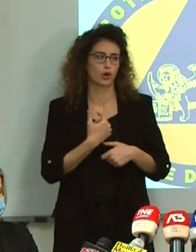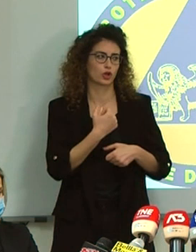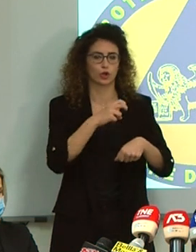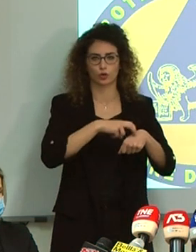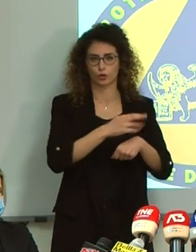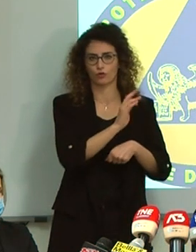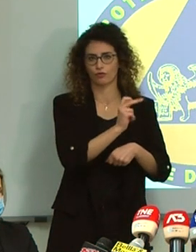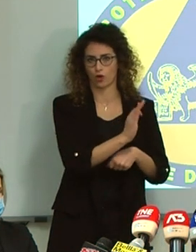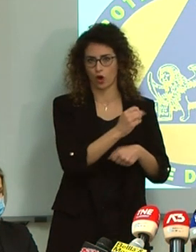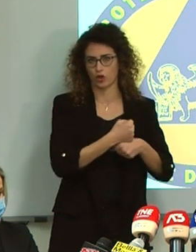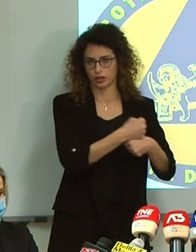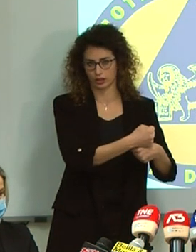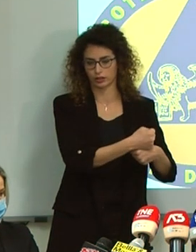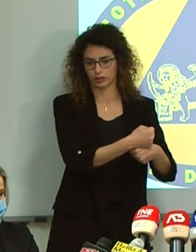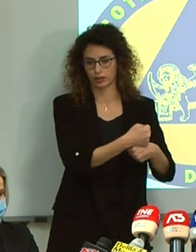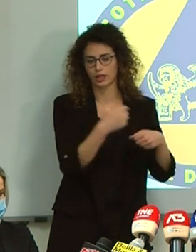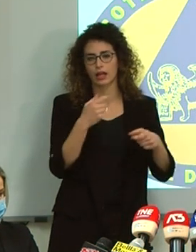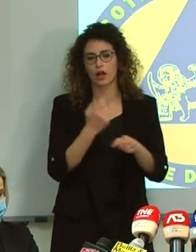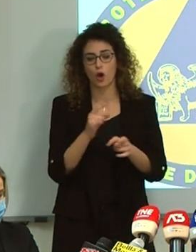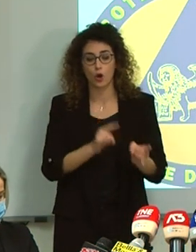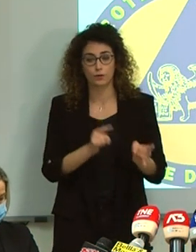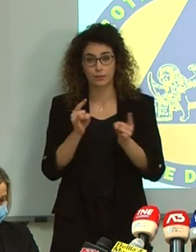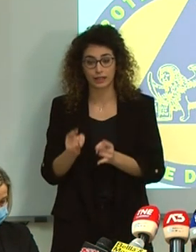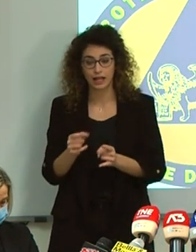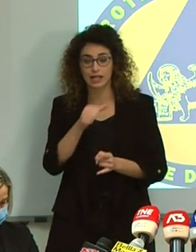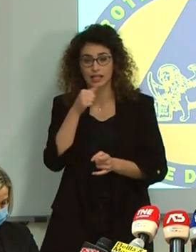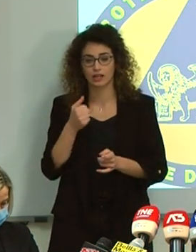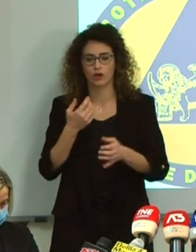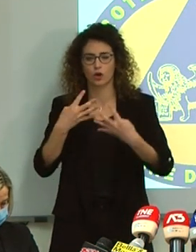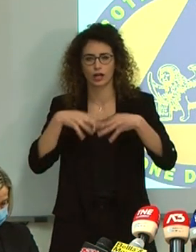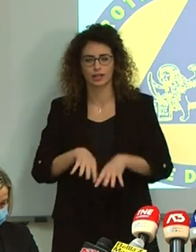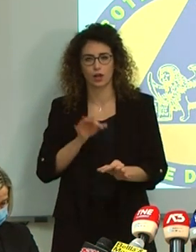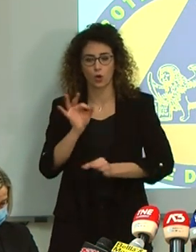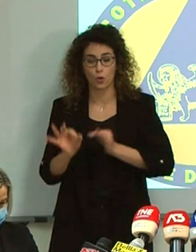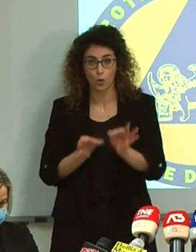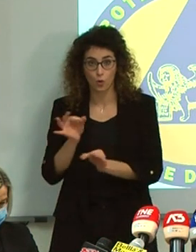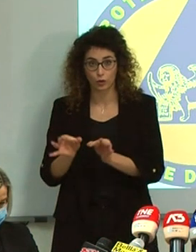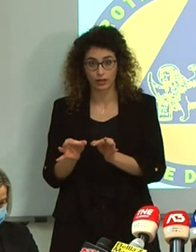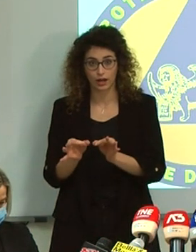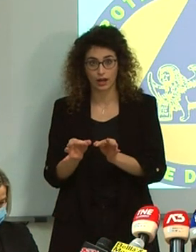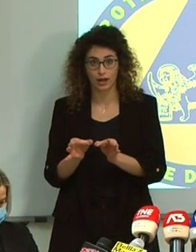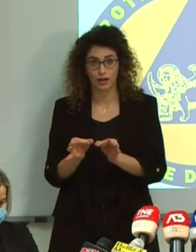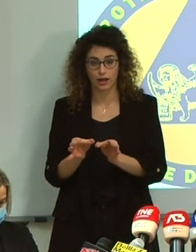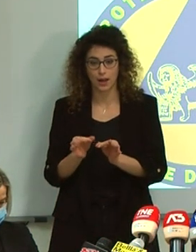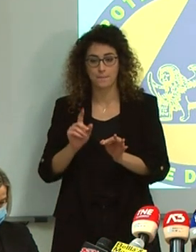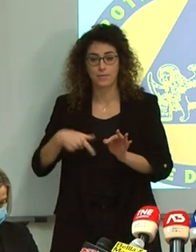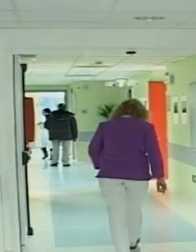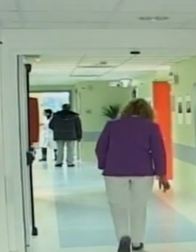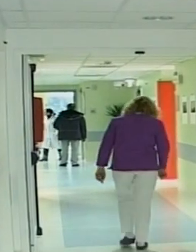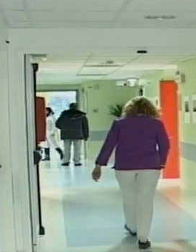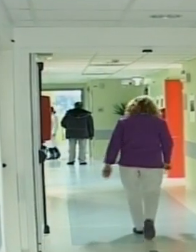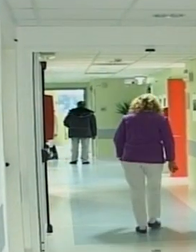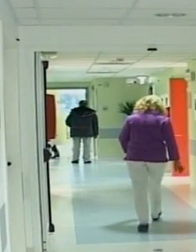floor predisporre anche cure ospedaliere e organizzati a un ospedaliera atta a rispondere a questa emergenza